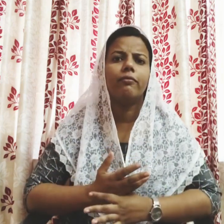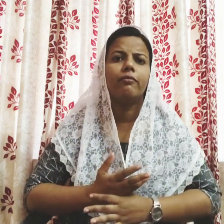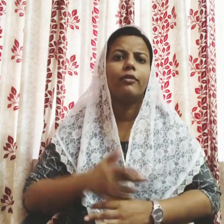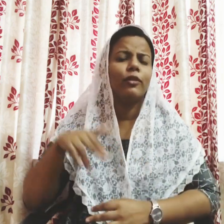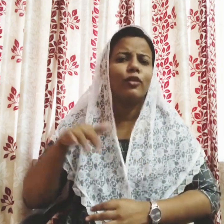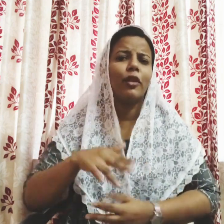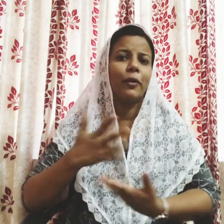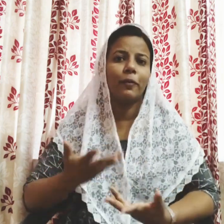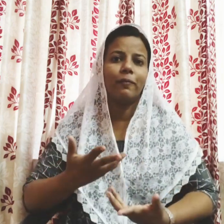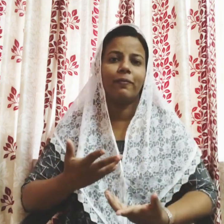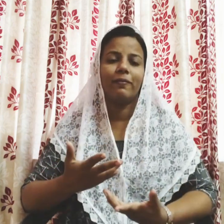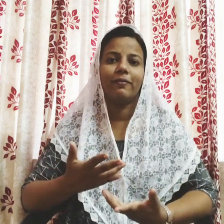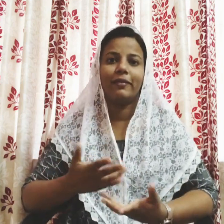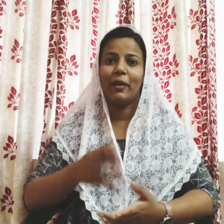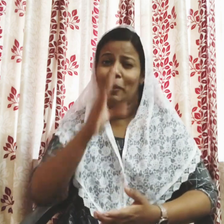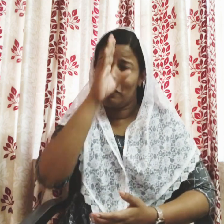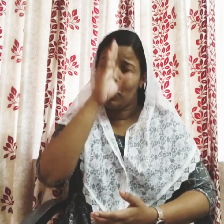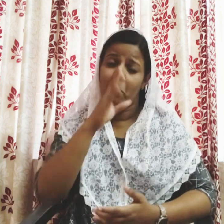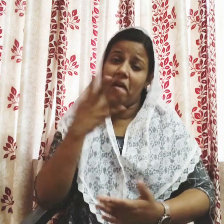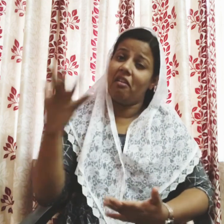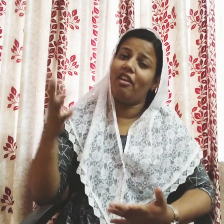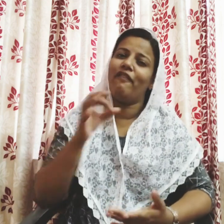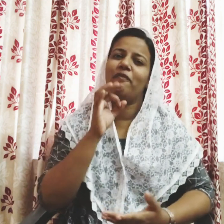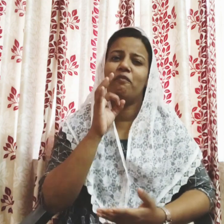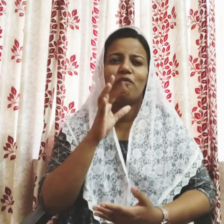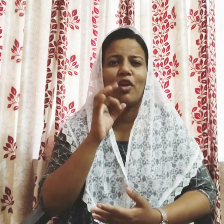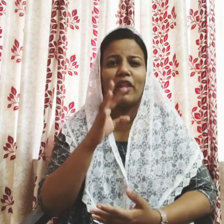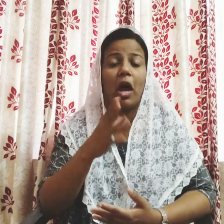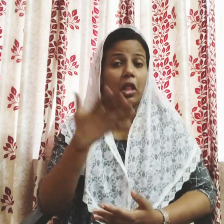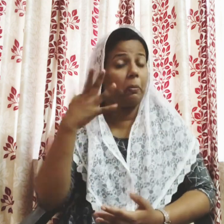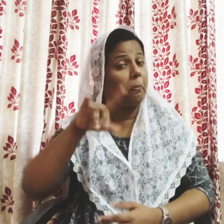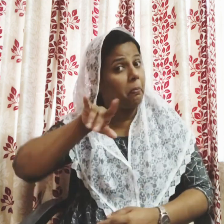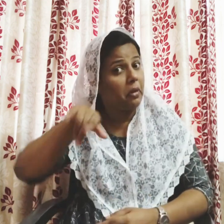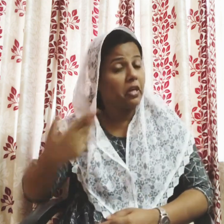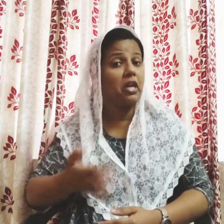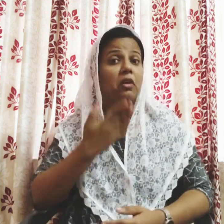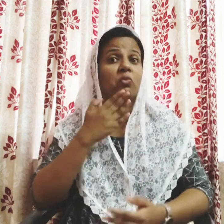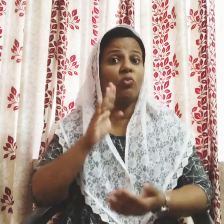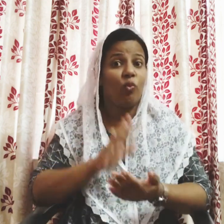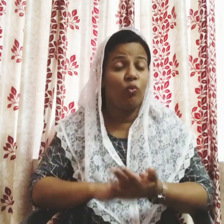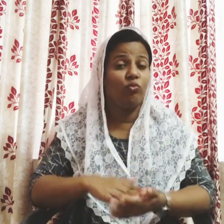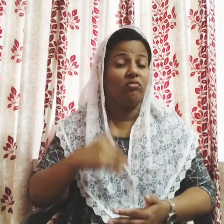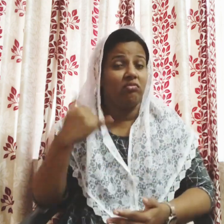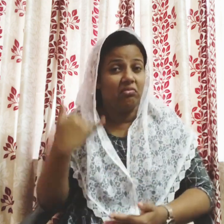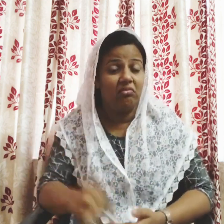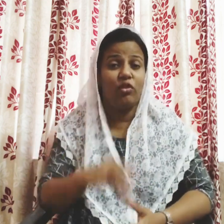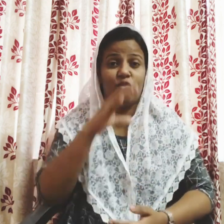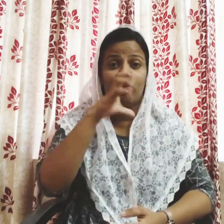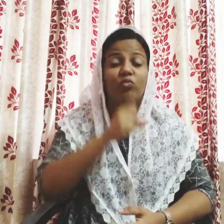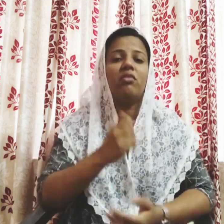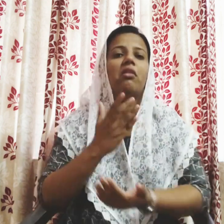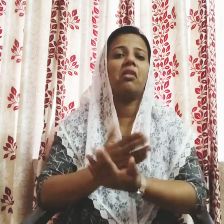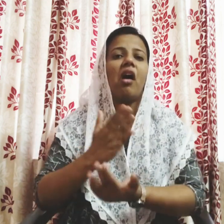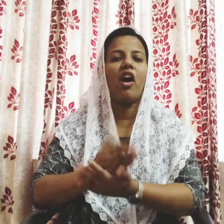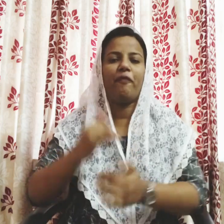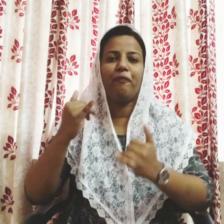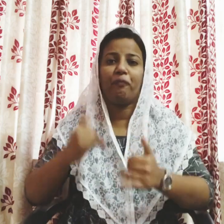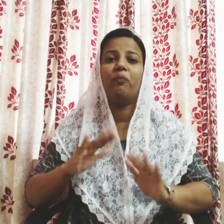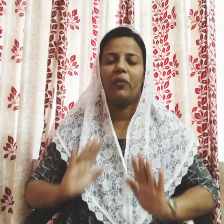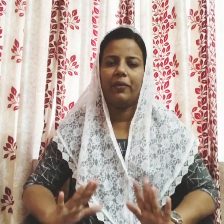സംഭവിക്കുന്നത്? അവർക്ക് പിതാവിന് വേദനയുണ്ടാകും. അത് ദോഷത്തിനും കുറ്റത്തിനും കാരണമായി തീരും. അതുകൊണ്ട് നമ്മൾ